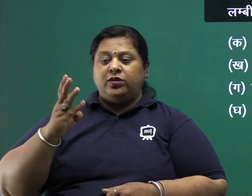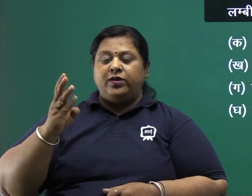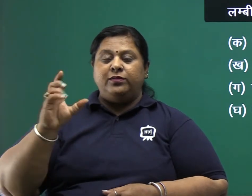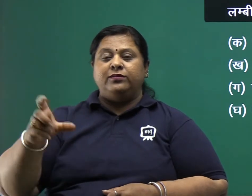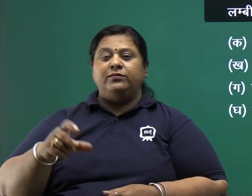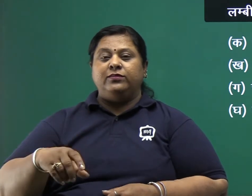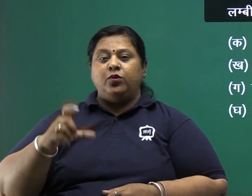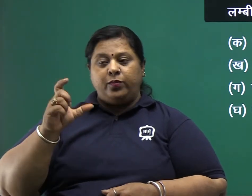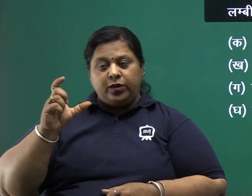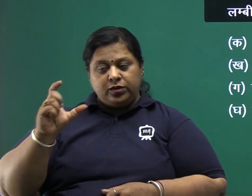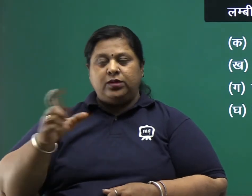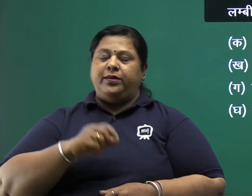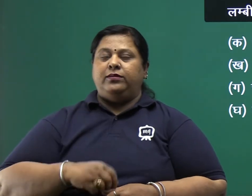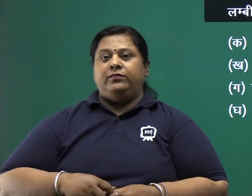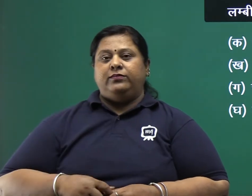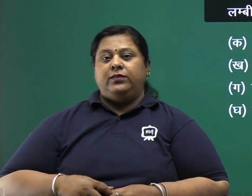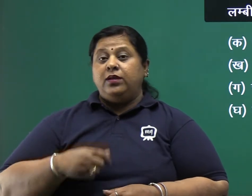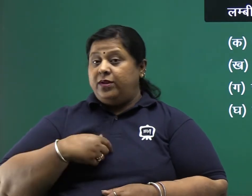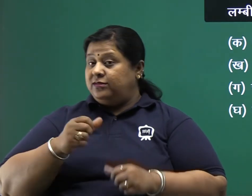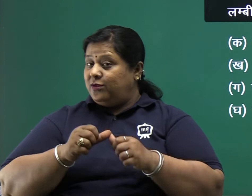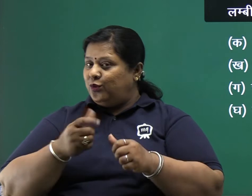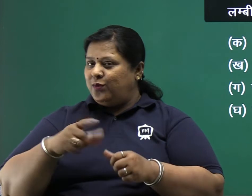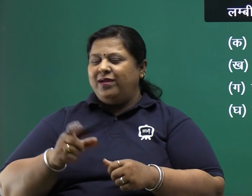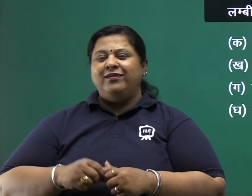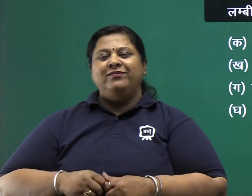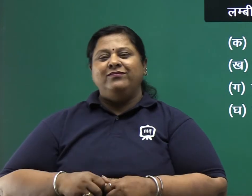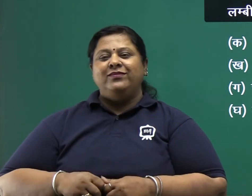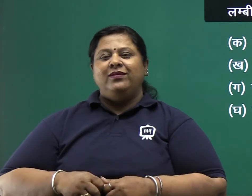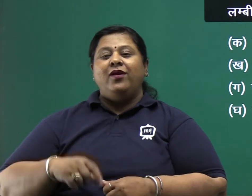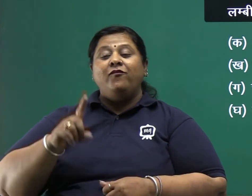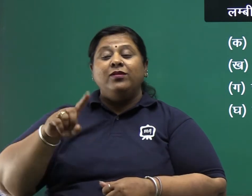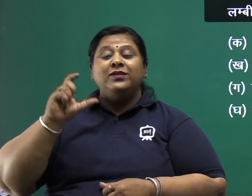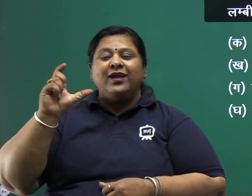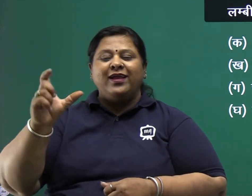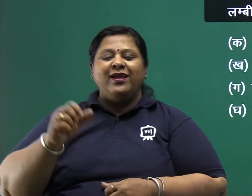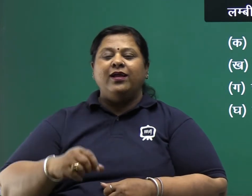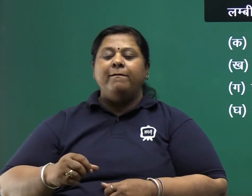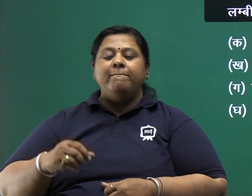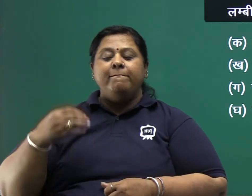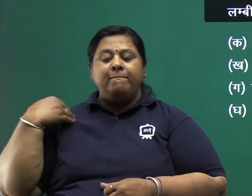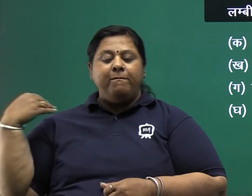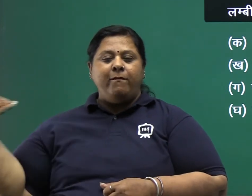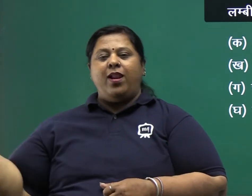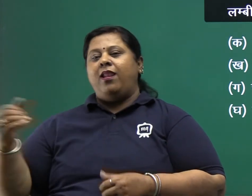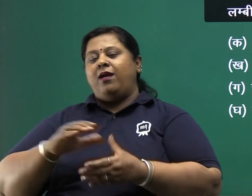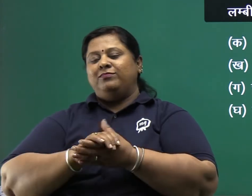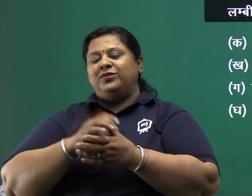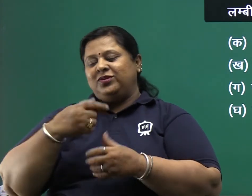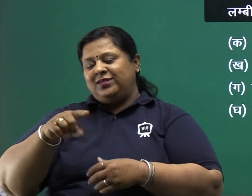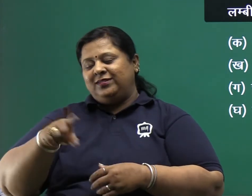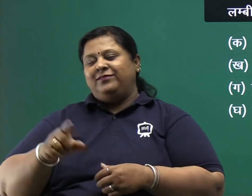चौथा विकल्प उपरोक्त सभी। तो हमारा सही उत्तर होगा विकल्प संख्या 1 बलराम जैसी।